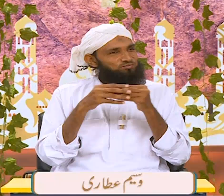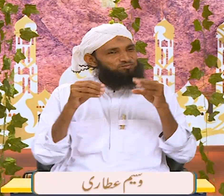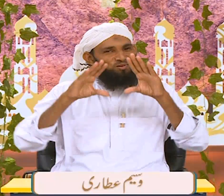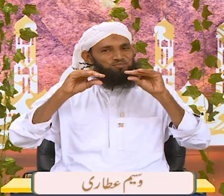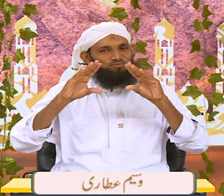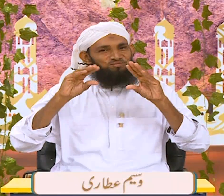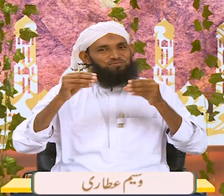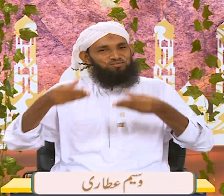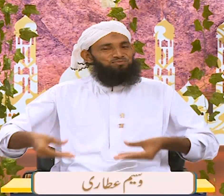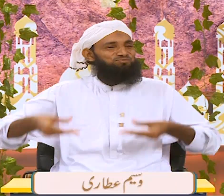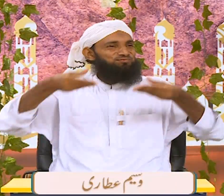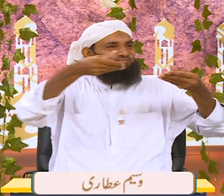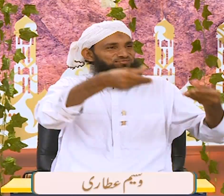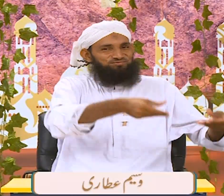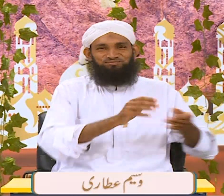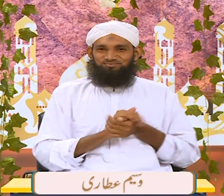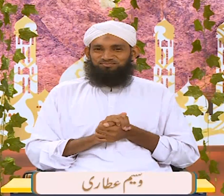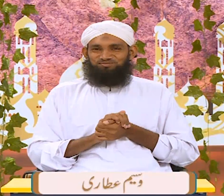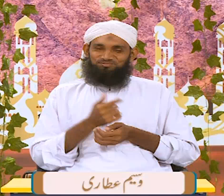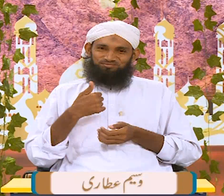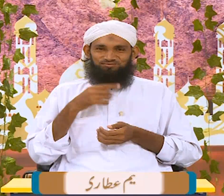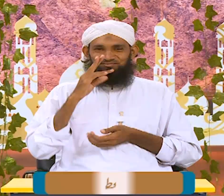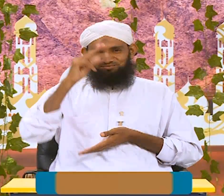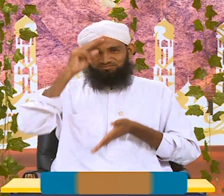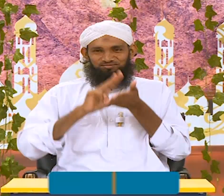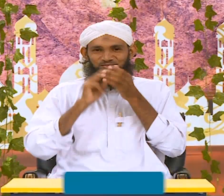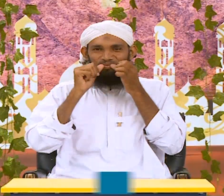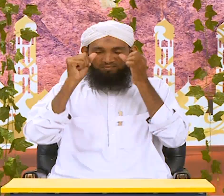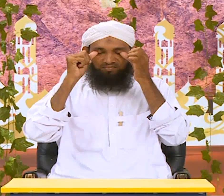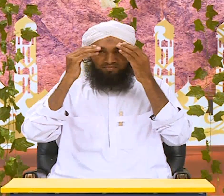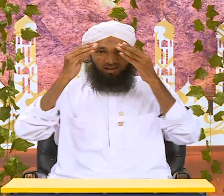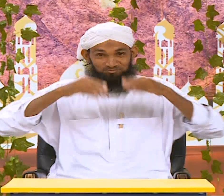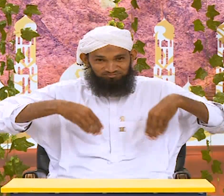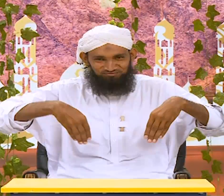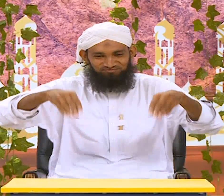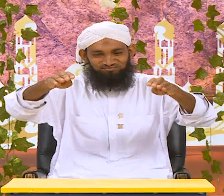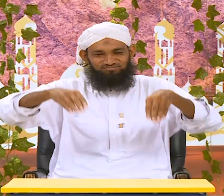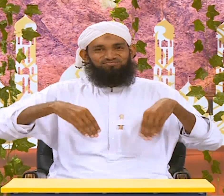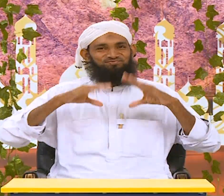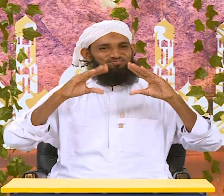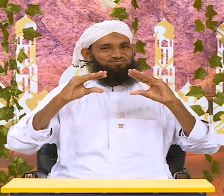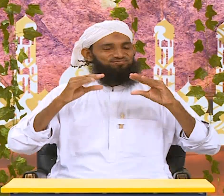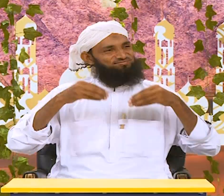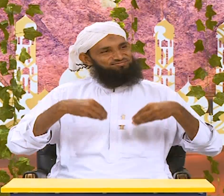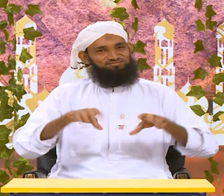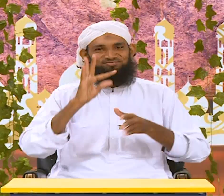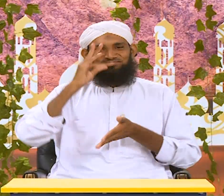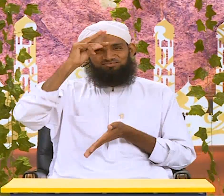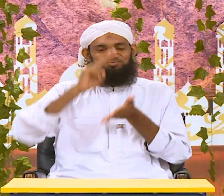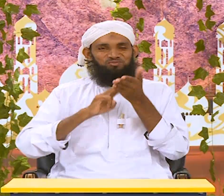رسول اکرم نور مجسم صلی اللہ علیہ وآلہ وصحبہ وسلم کے لیے وہ بستر بچھا دیا۔ جب سرکار عالی وقار مکی مدنی